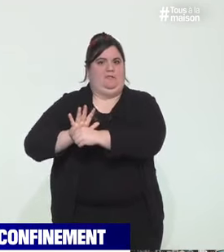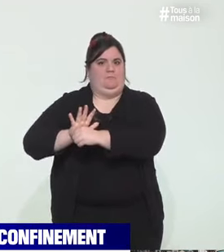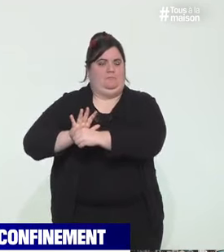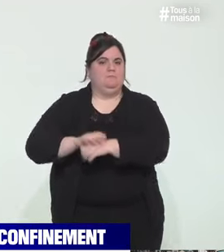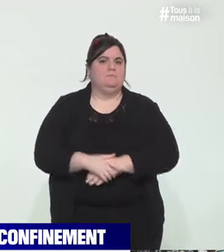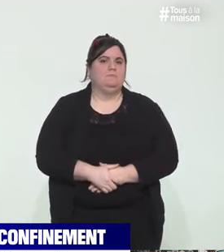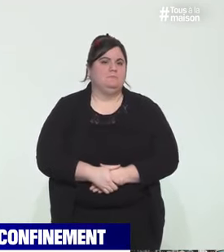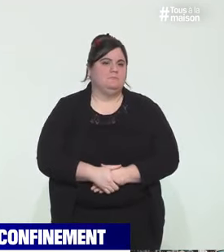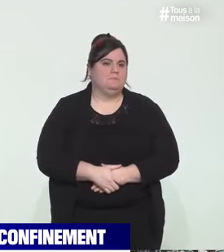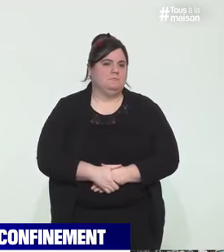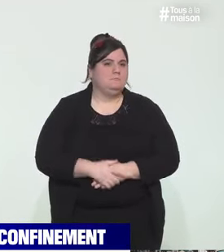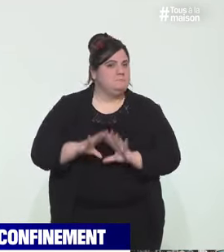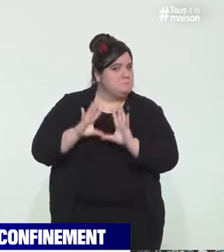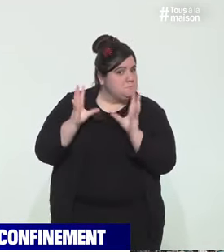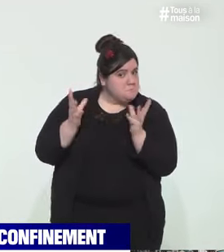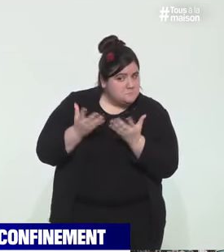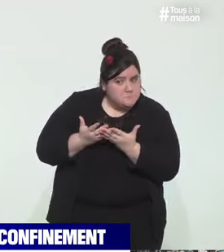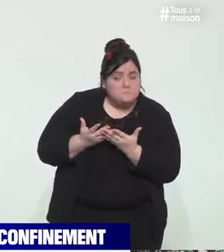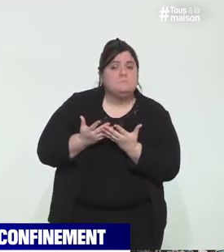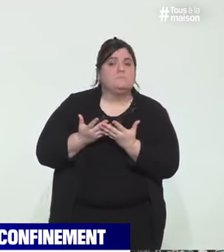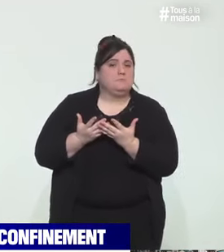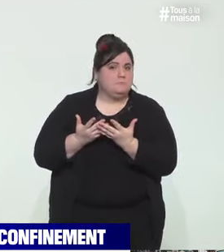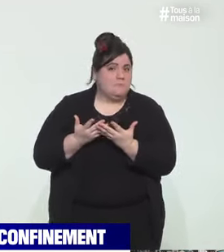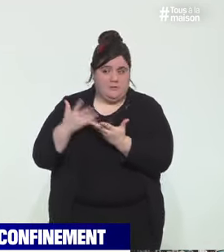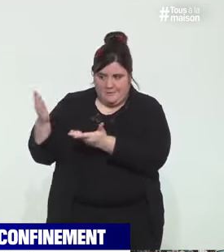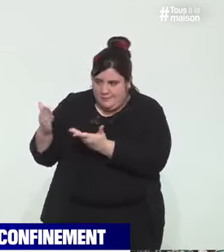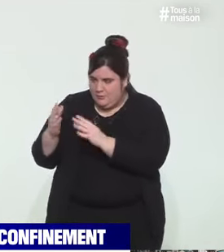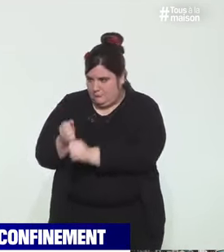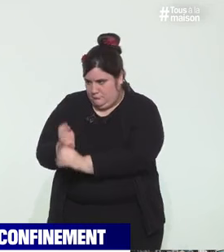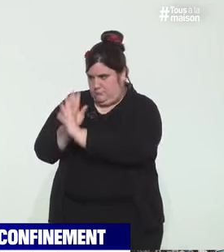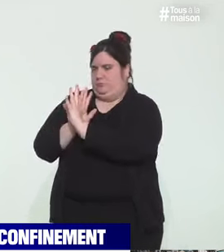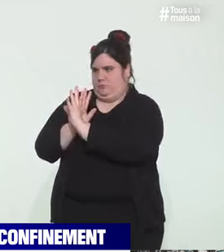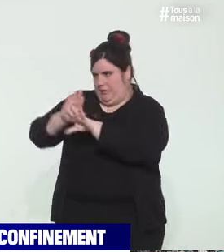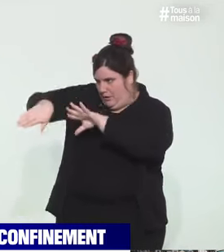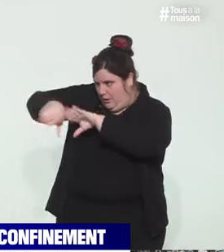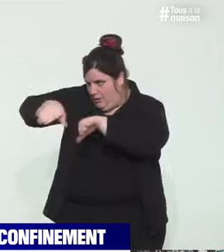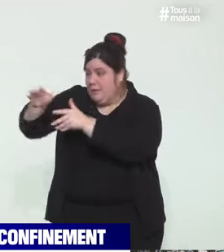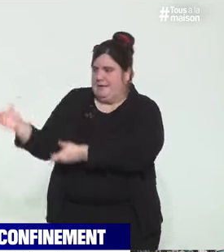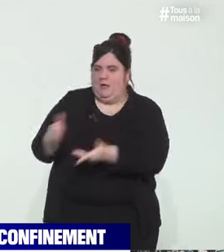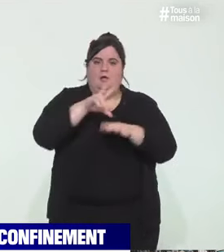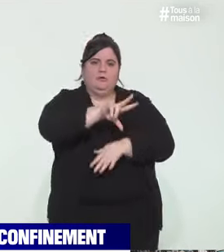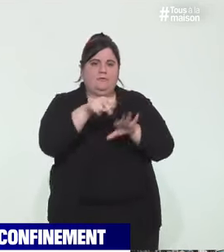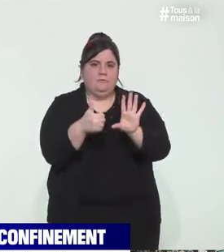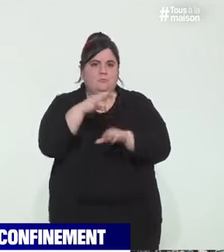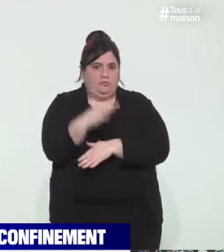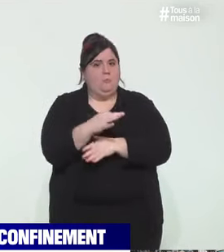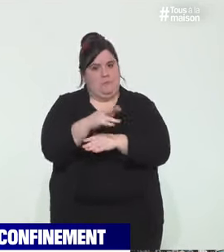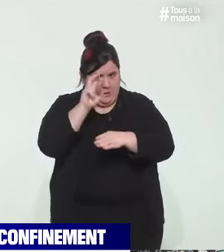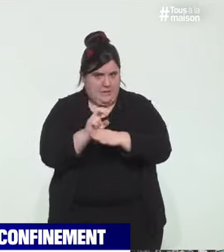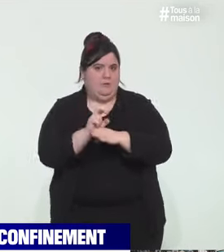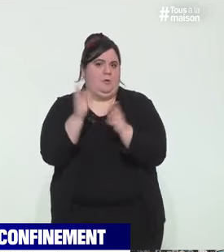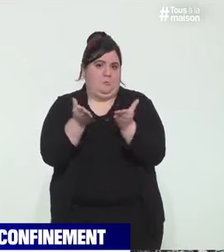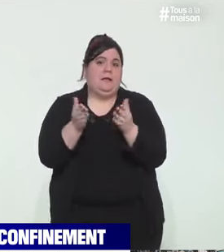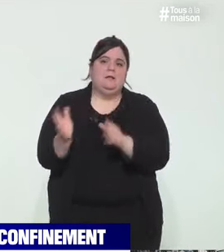d'infection coronavirus, et ça a conduit à 36% d'hospitalisation, dont 3% en réanimation. Enfin, vous savez que nous surveillons